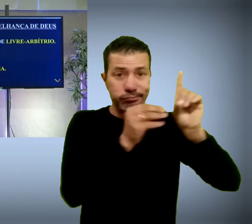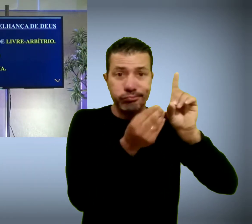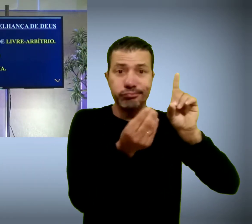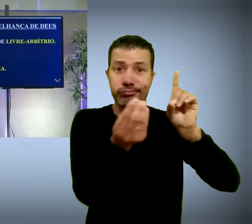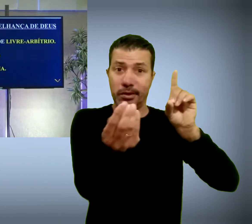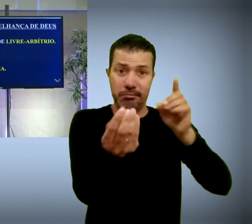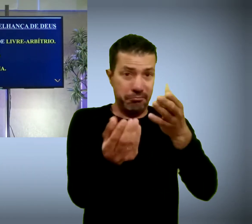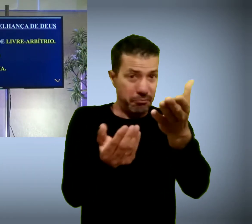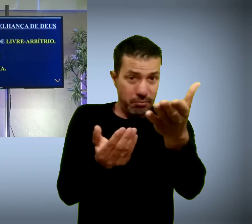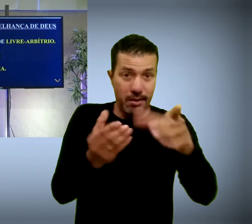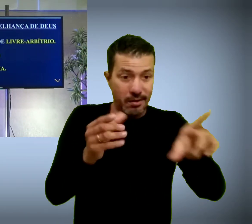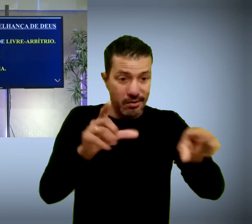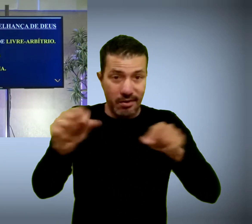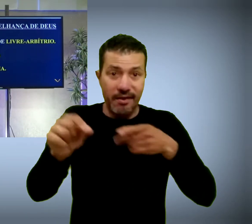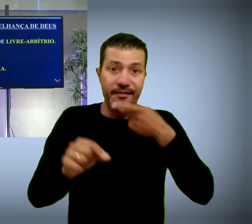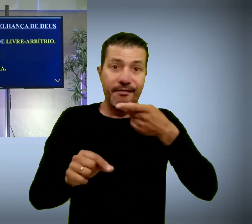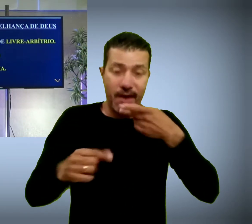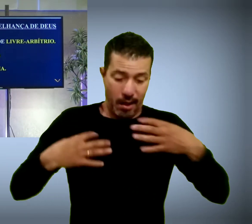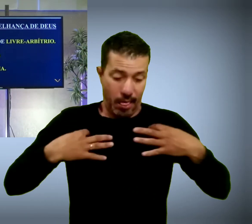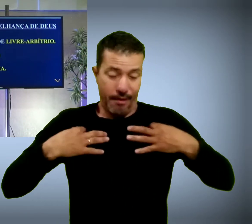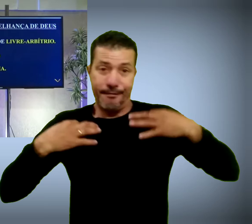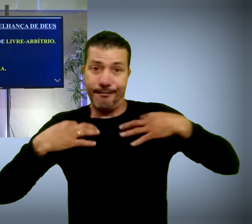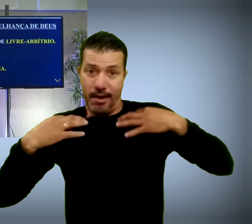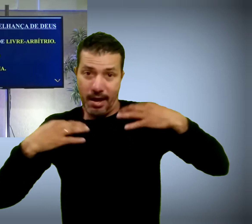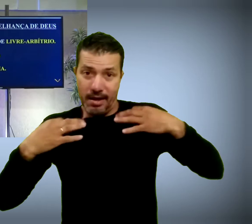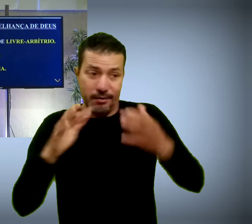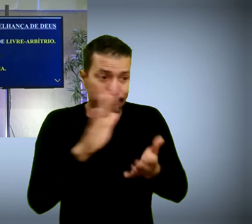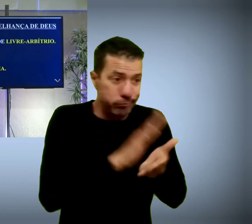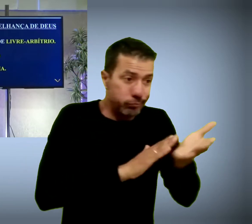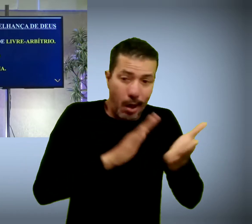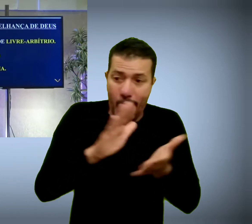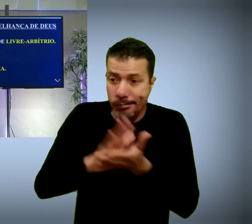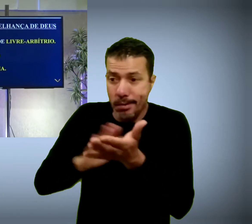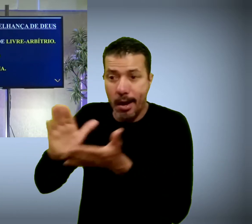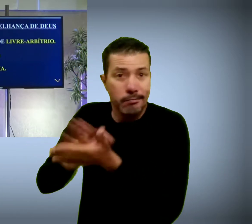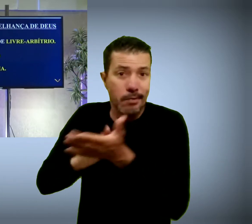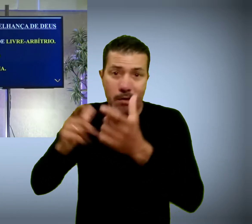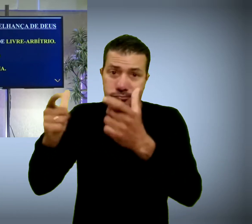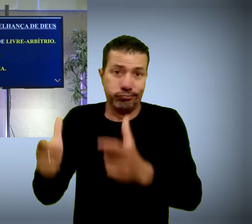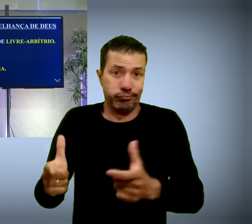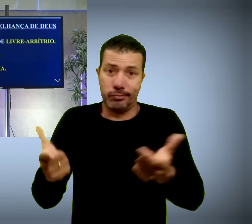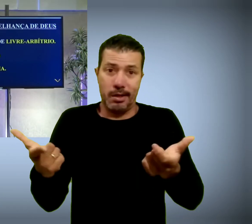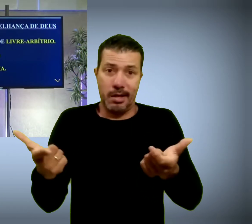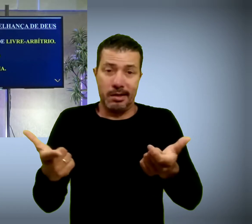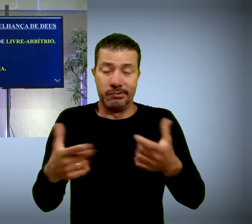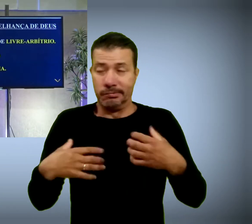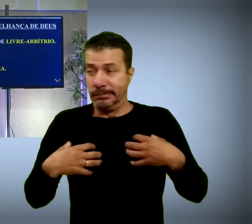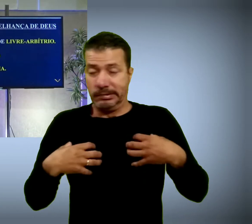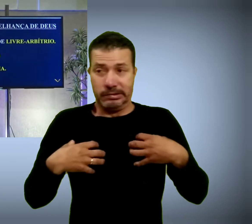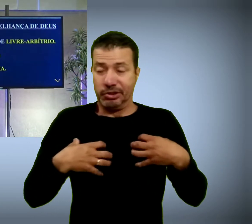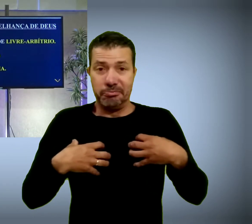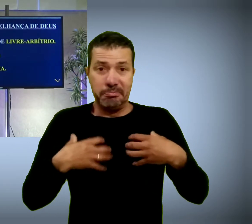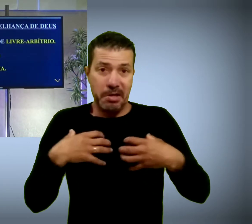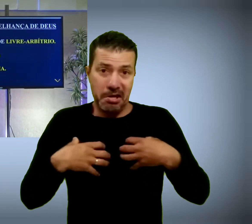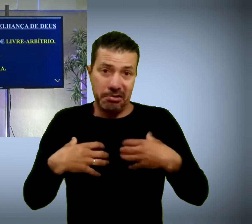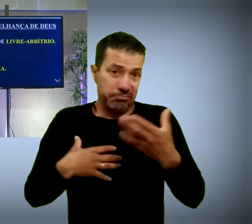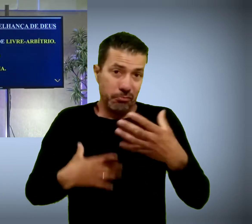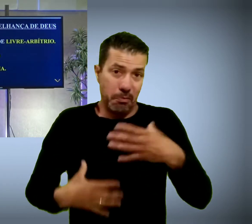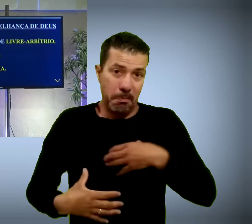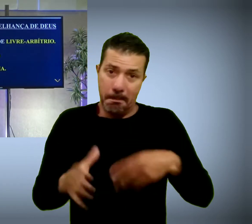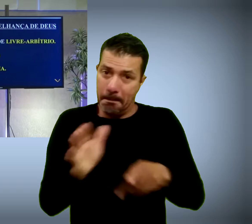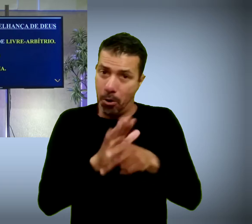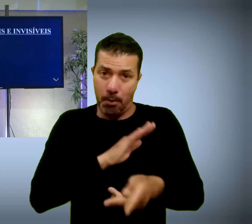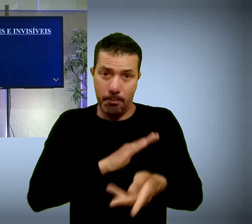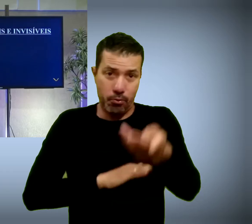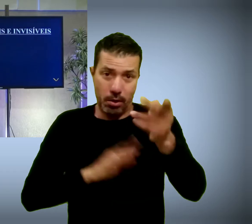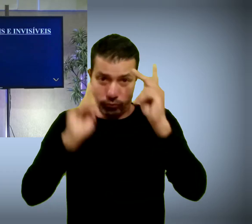você faz, tudo que você fala, o que você veste, aonde você vai, como você reage. Essa capacidade Deus deu ao